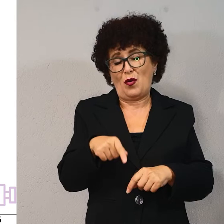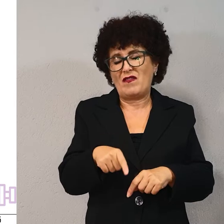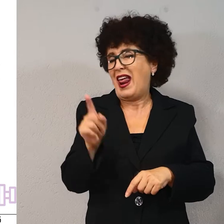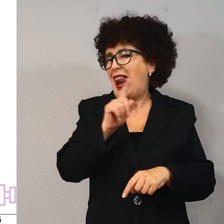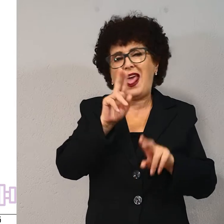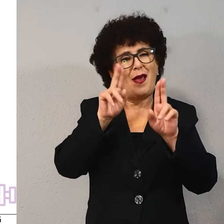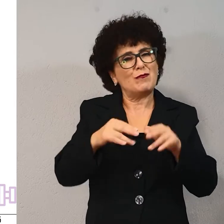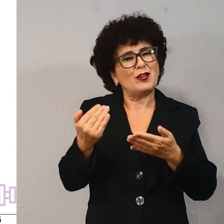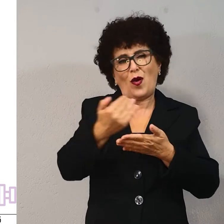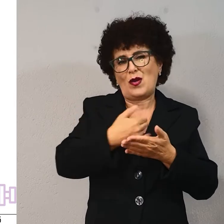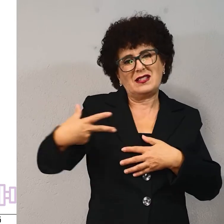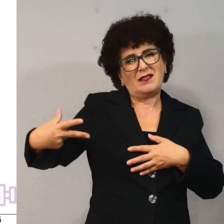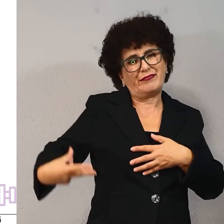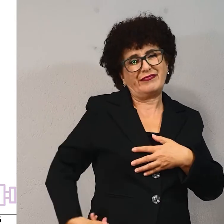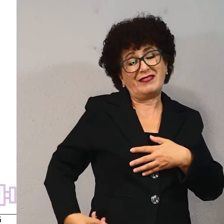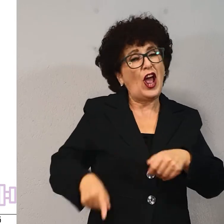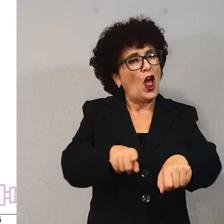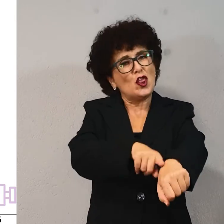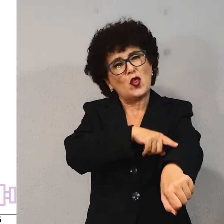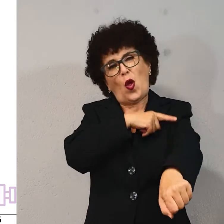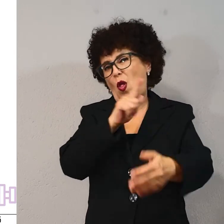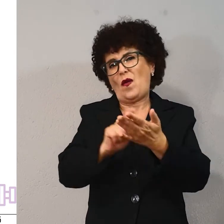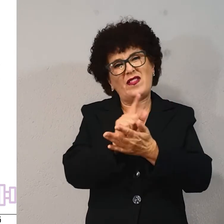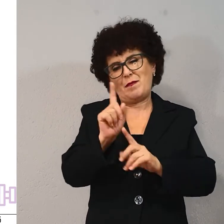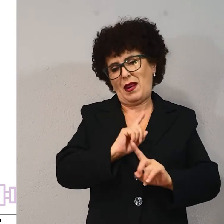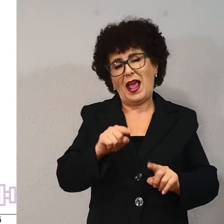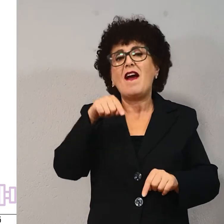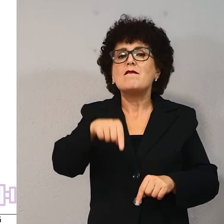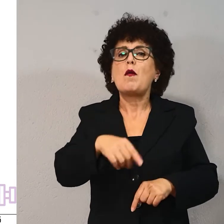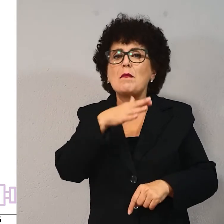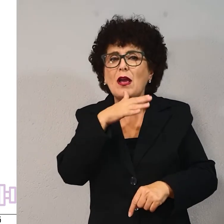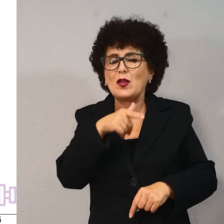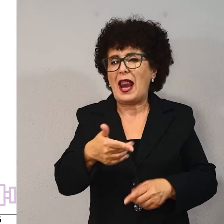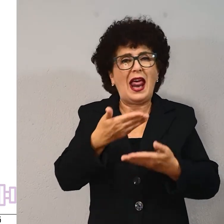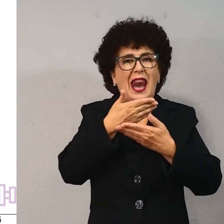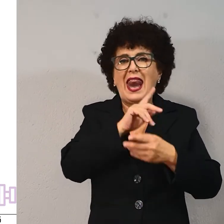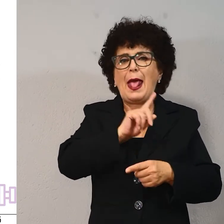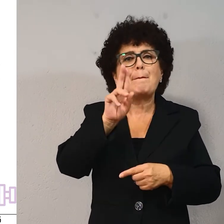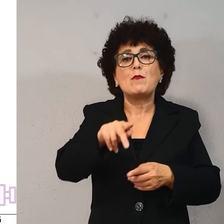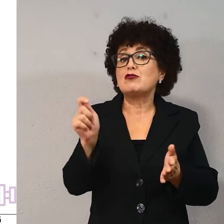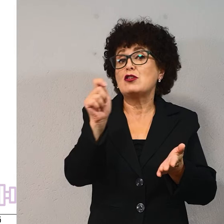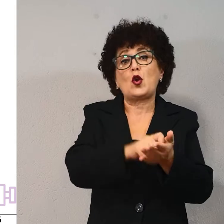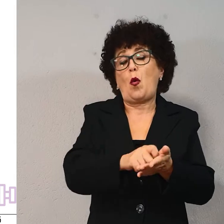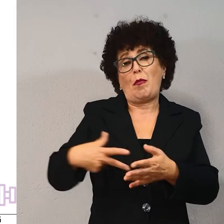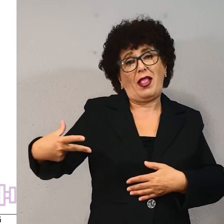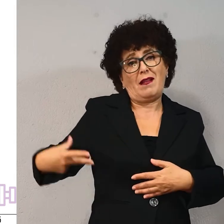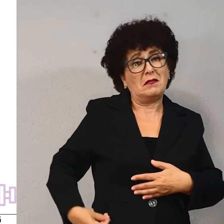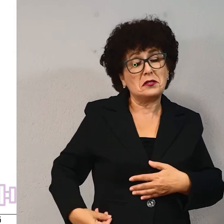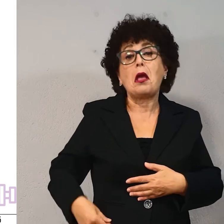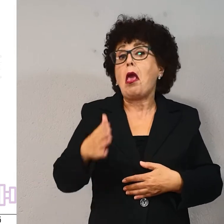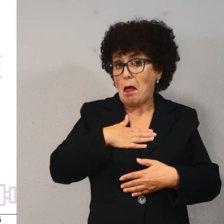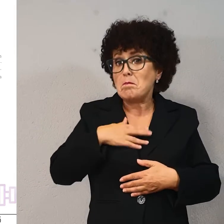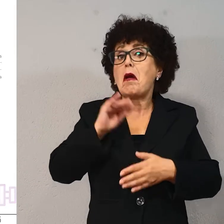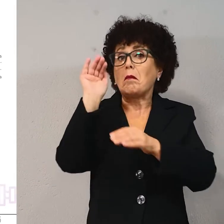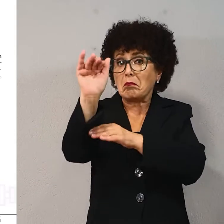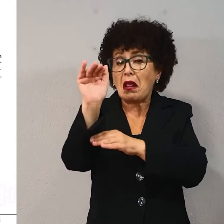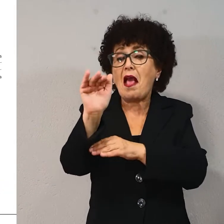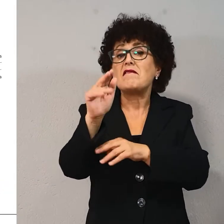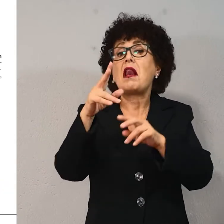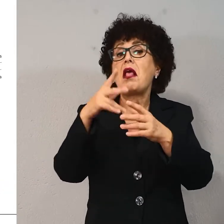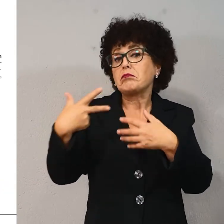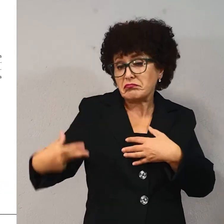да го користат овој метод на долг рок. Кај нас во земјата не може да се купат, иако се регистрирани.